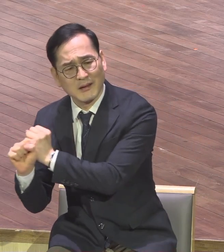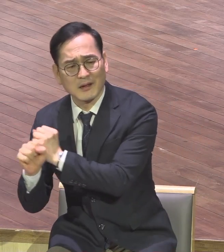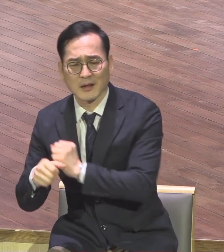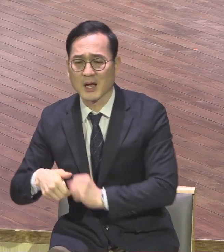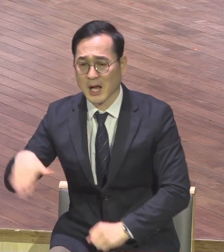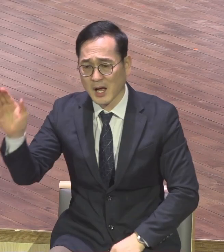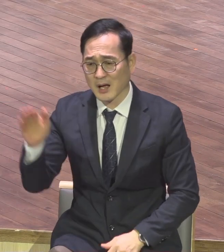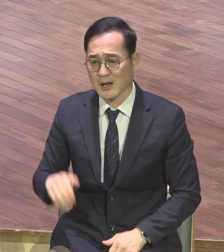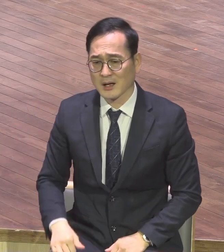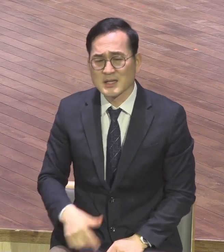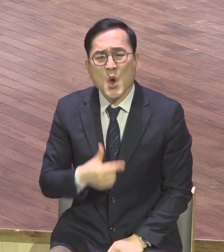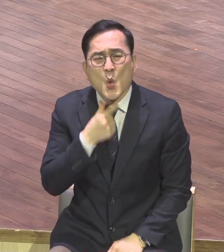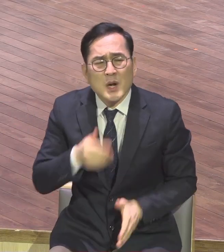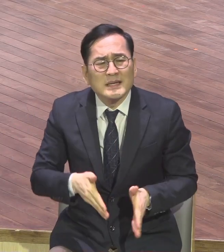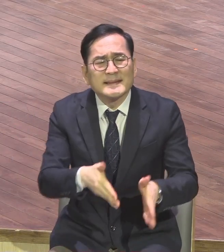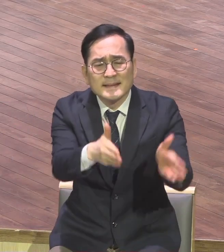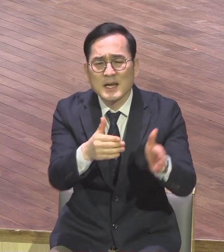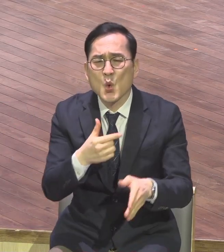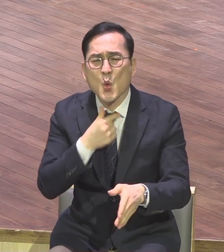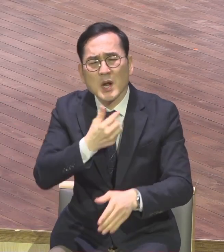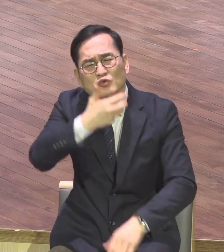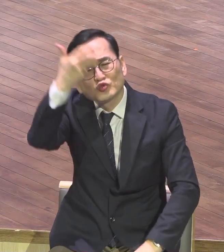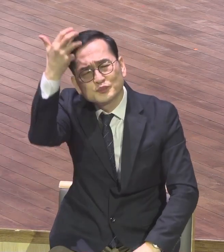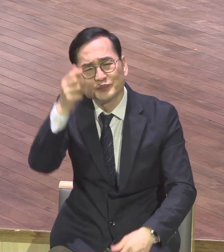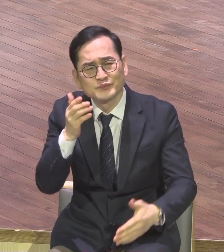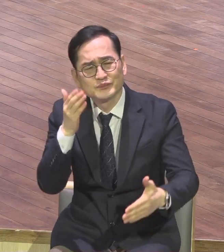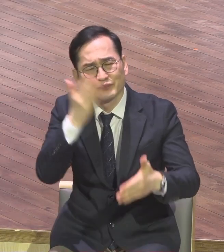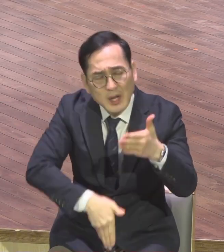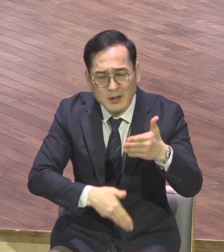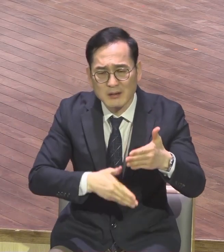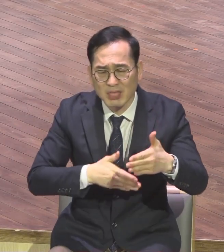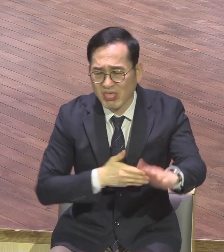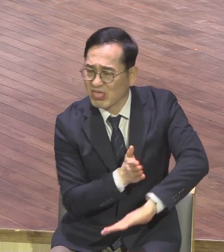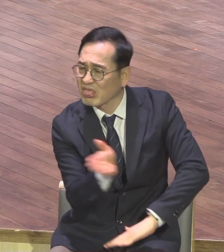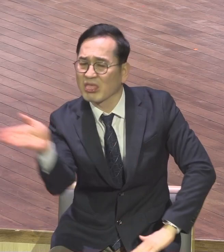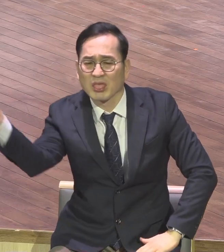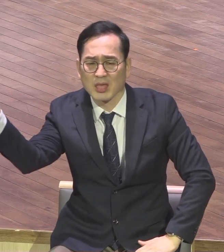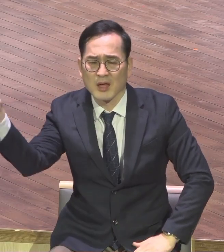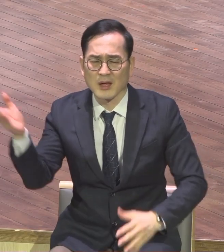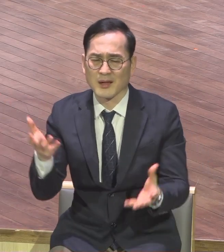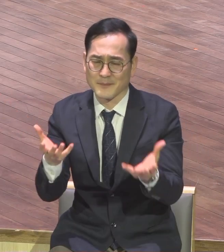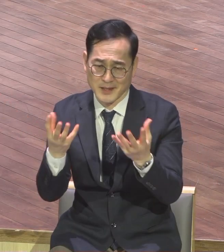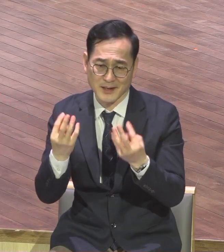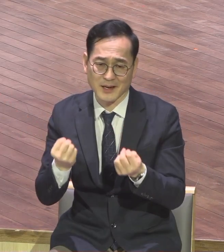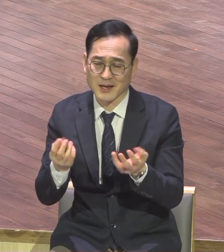방향과 아주 거리가 먼 그런 일들이 많이 일어나죠.